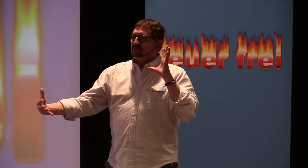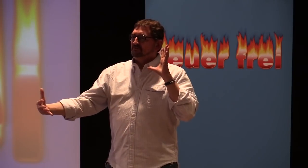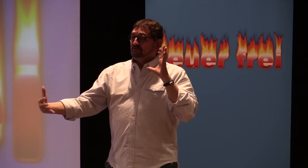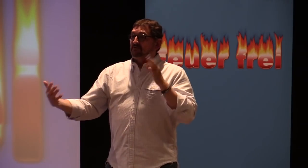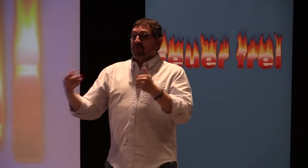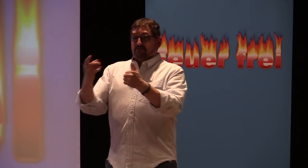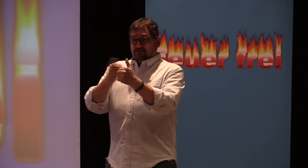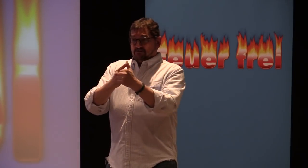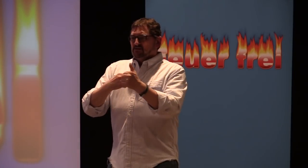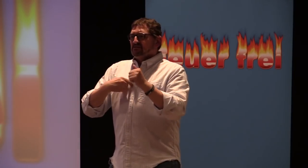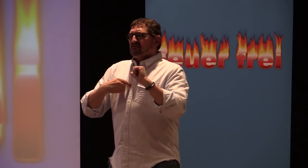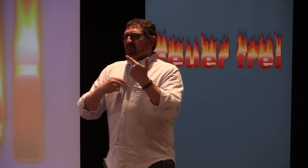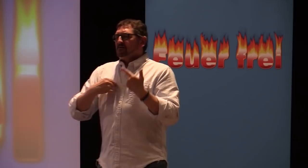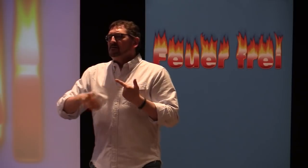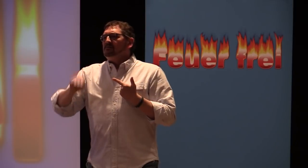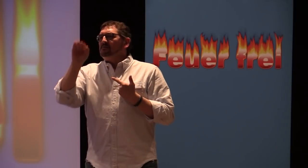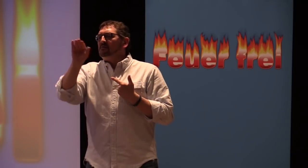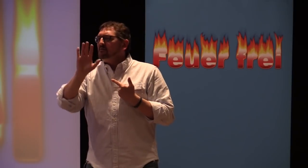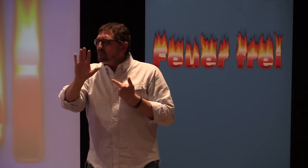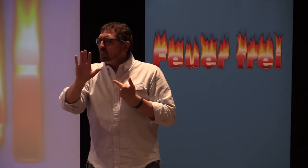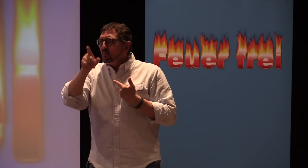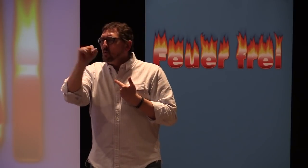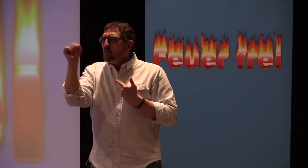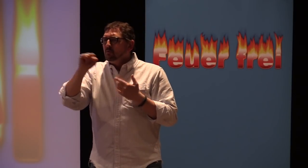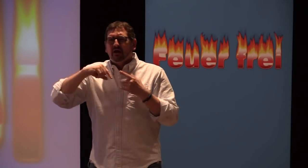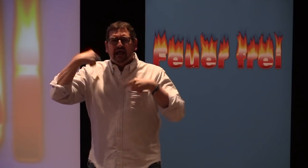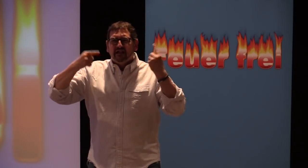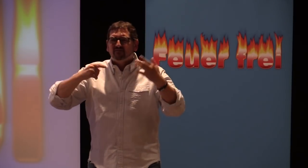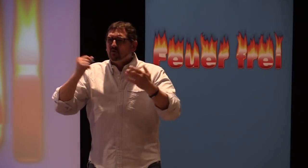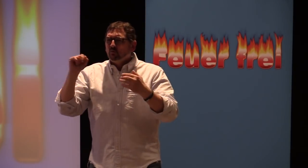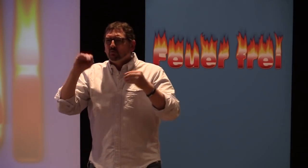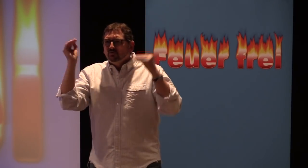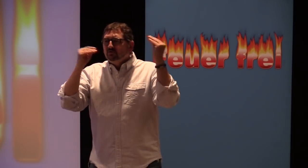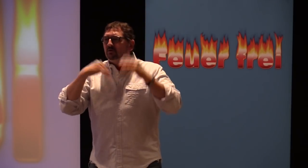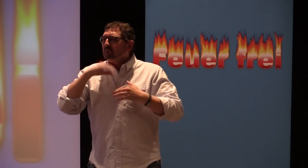Und gerade dieses Empathische geht halt komplett verloren. Es bleibt so komplett auf der Strecke.